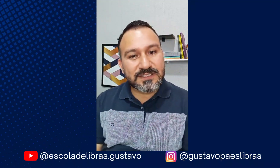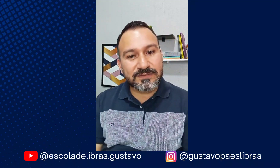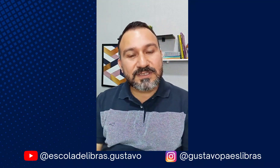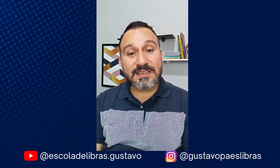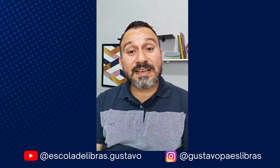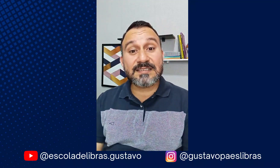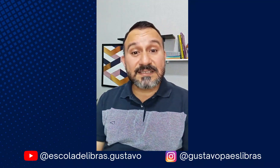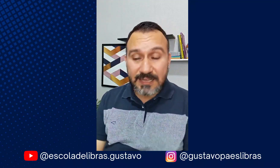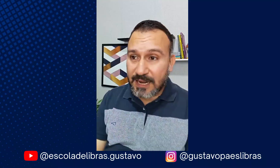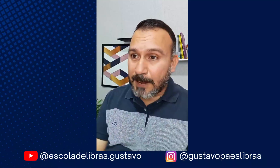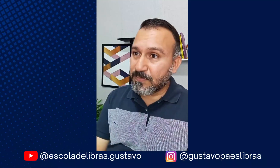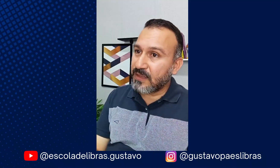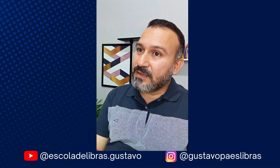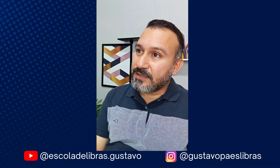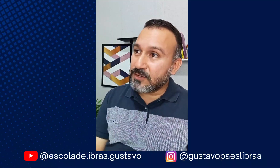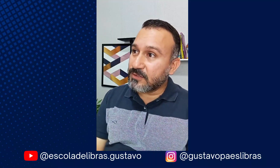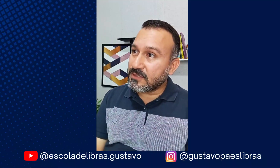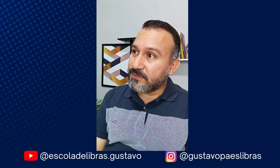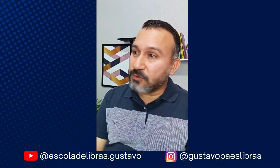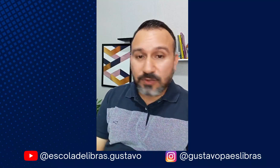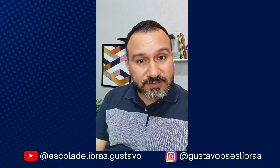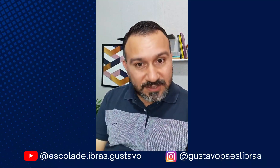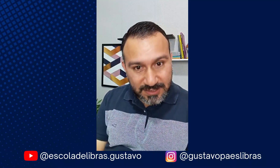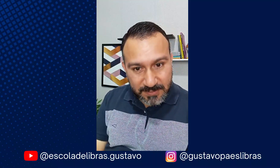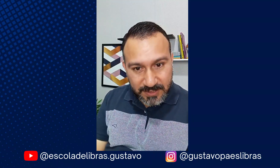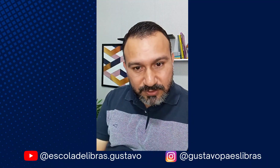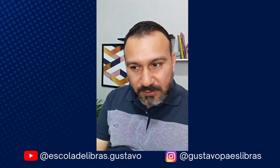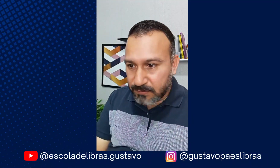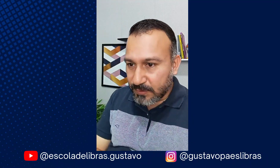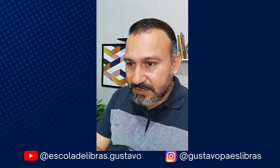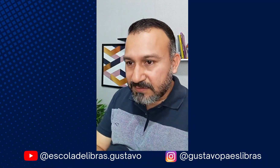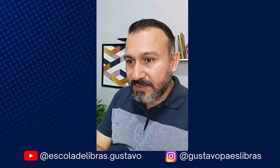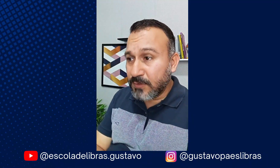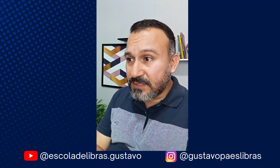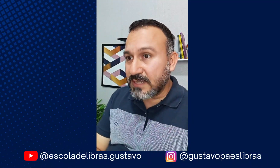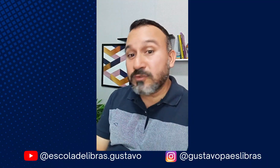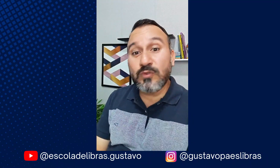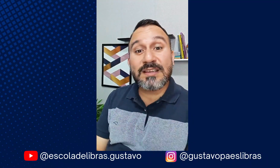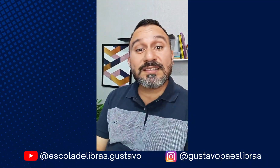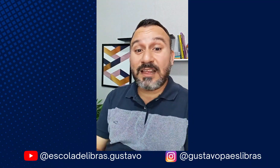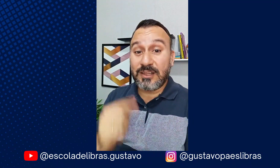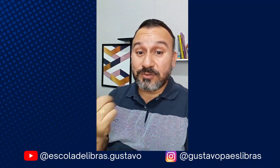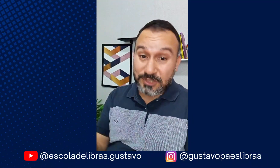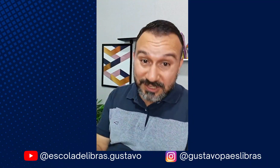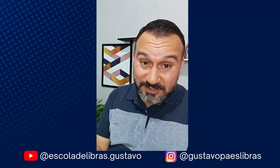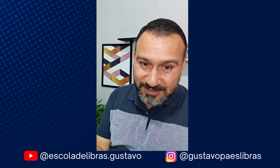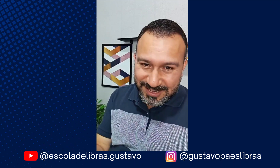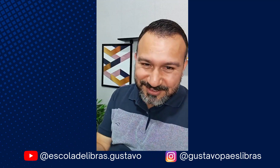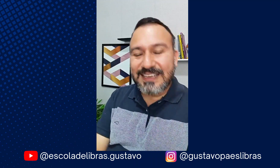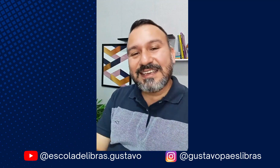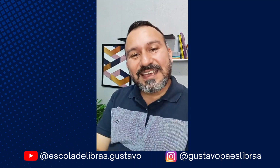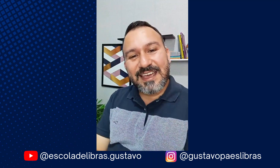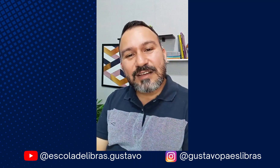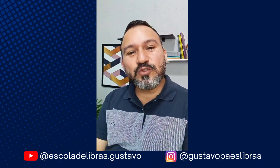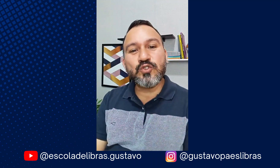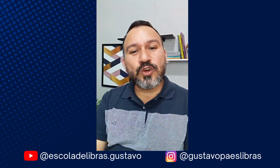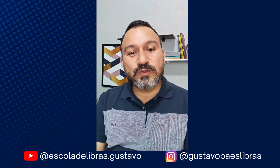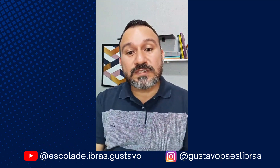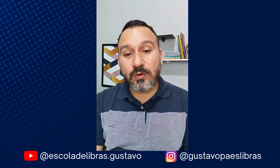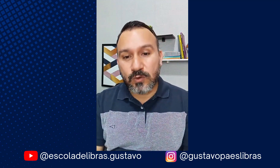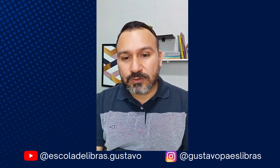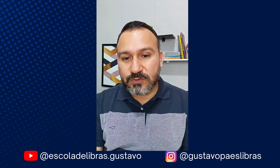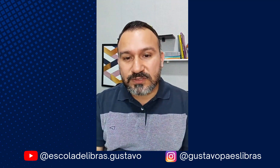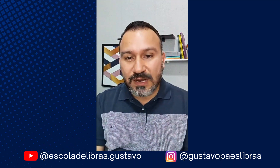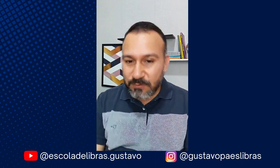vai fazer você acelerar. Inclusive, no nosso treinamento, que é o Fluência VIP, nós temos um acelerador de resultados, que é os